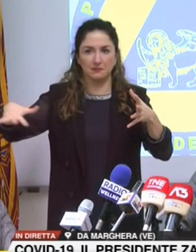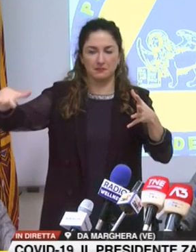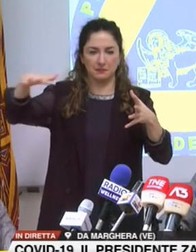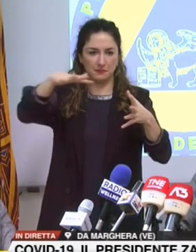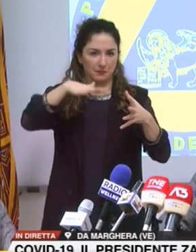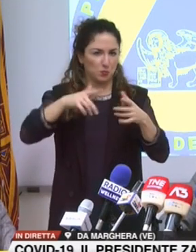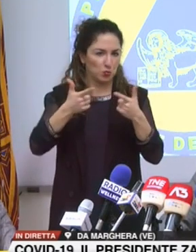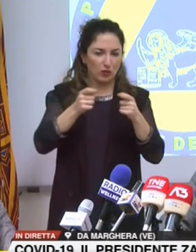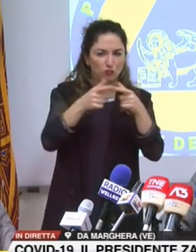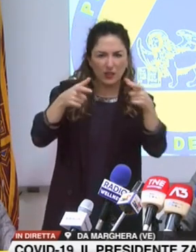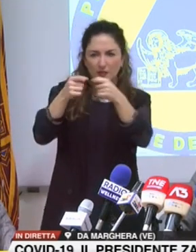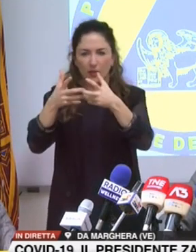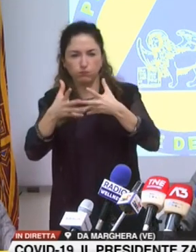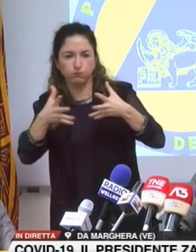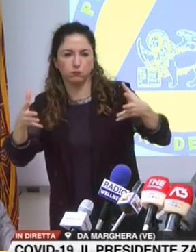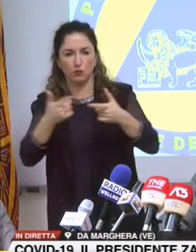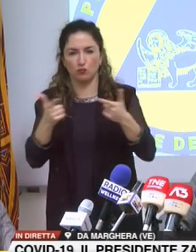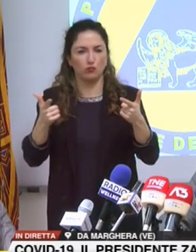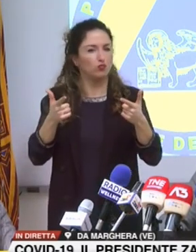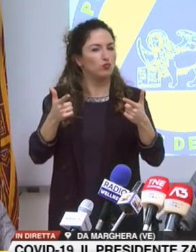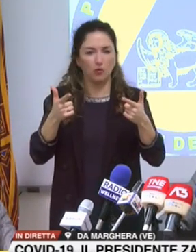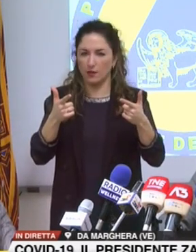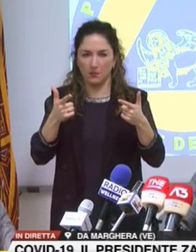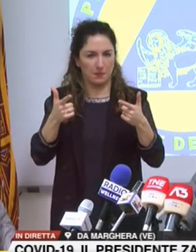le grandi città, non abbiamo le metropolitane,